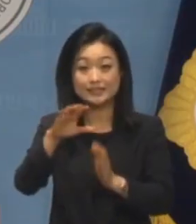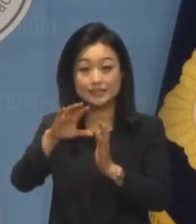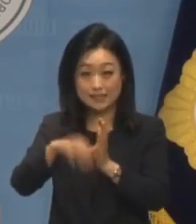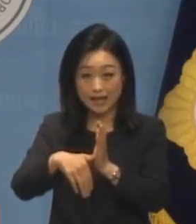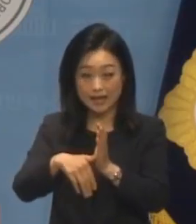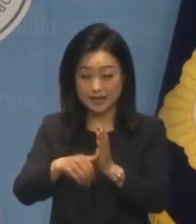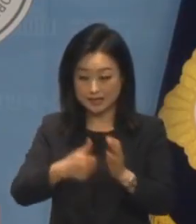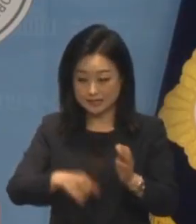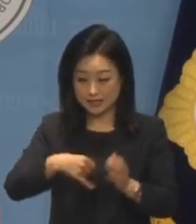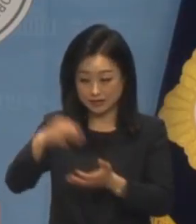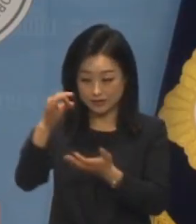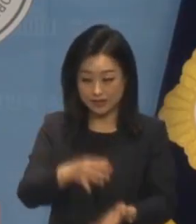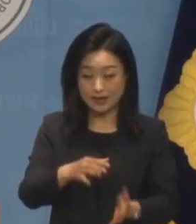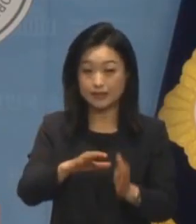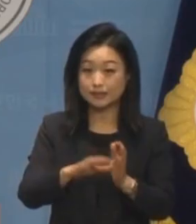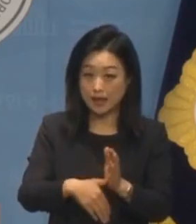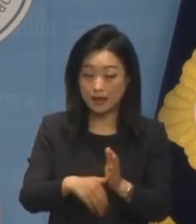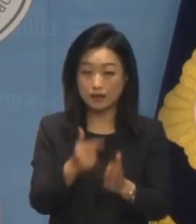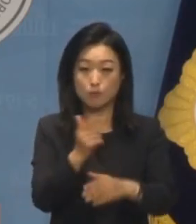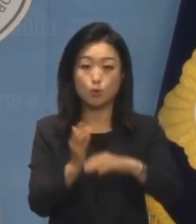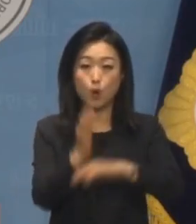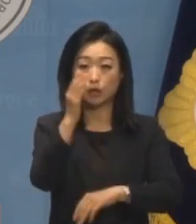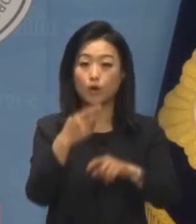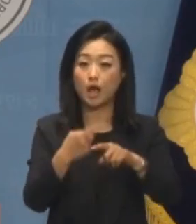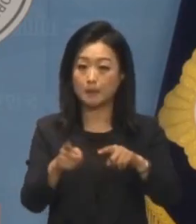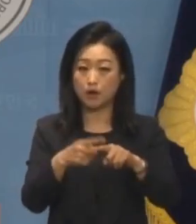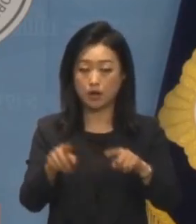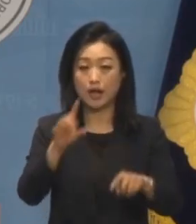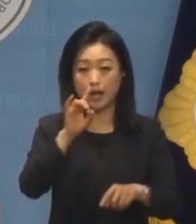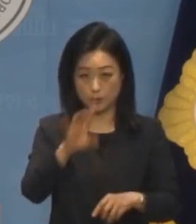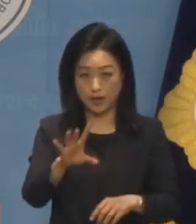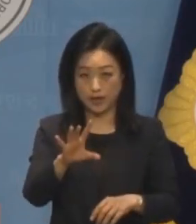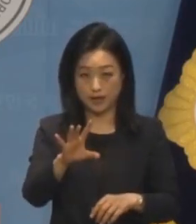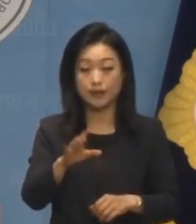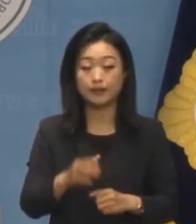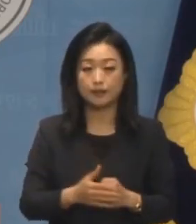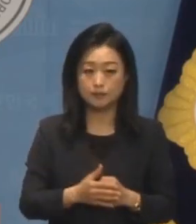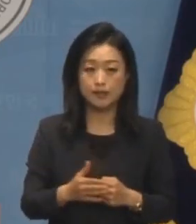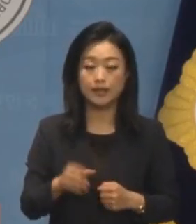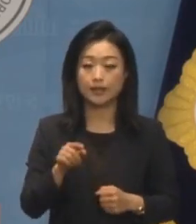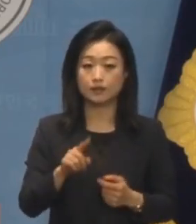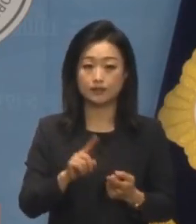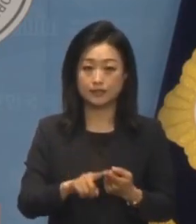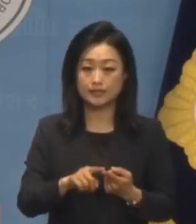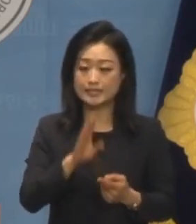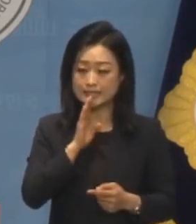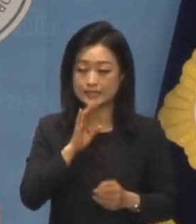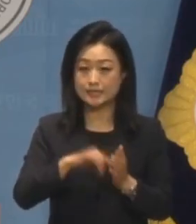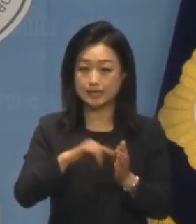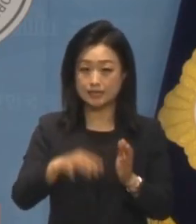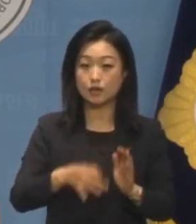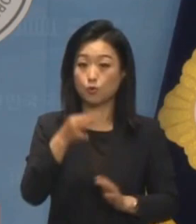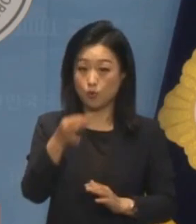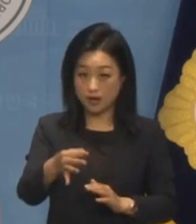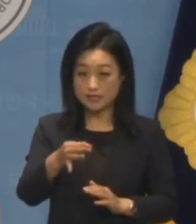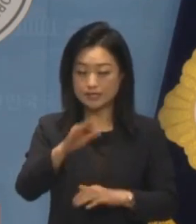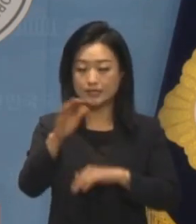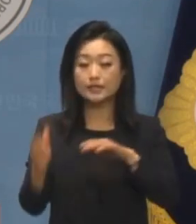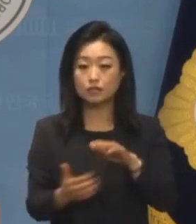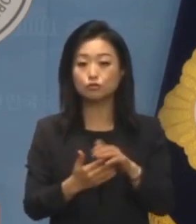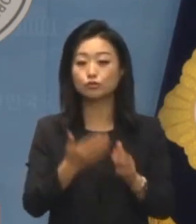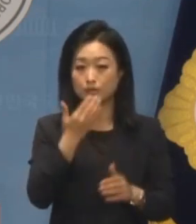그 실질에 맞게 과도한 평가가 되지 않을 수 있게 함으로써 실질 과세 원칙을 실현하고자